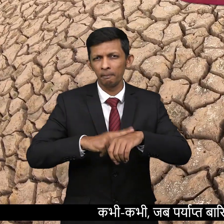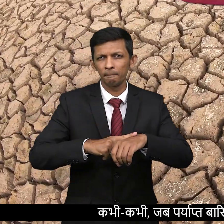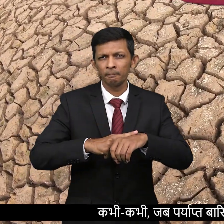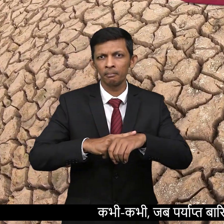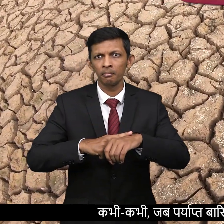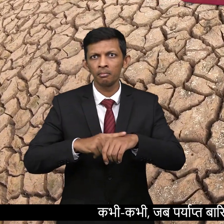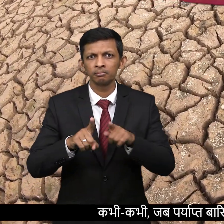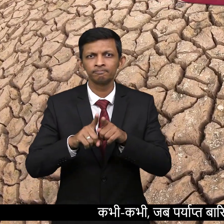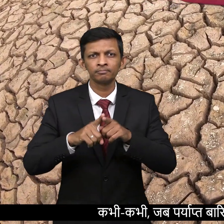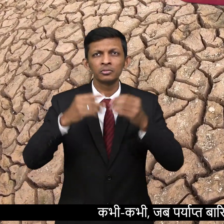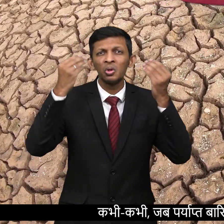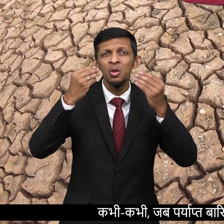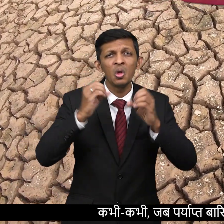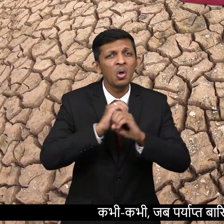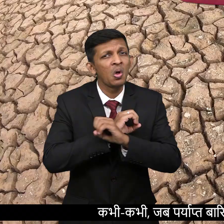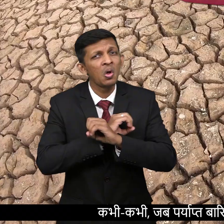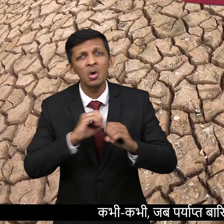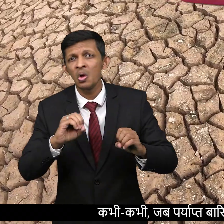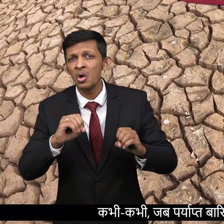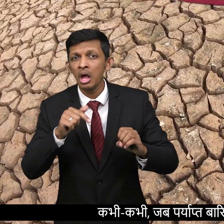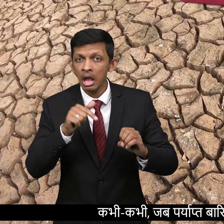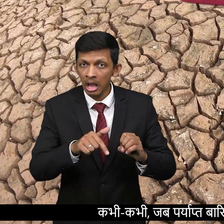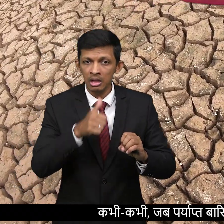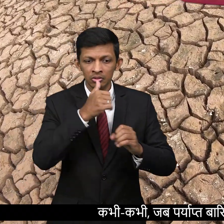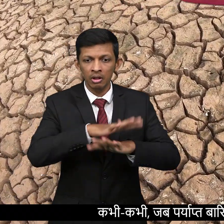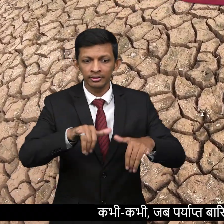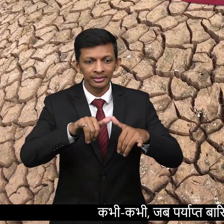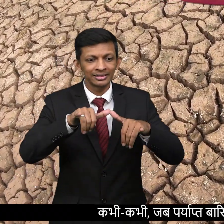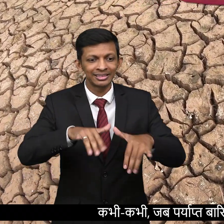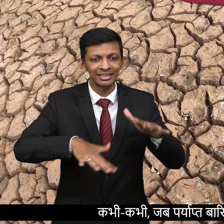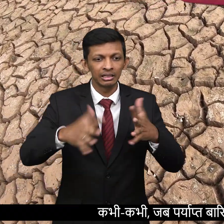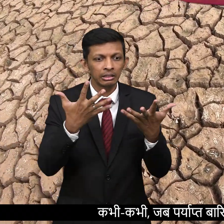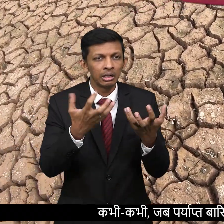कभी-कभी जब पर्याप्त बारिश नहीं होती तो नदी सूख जाती है।